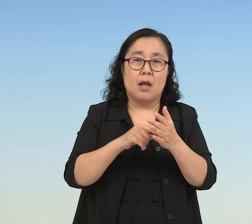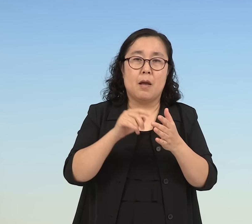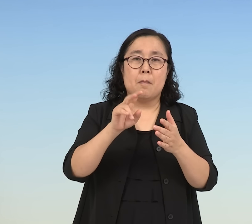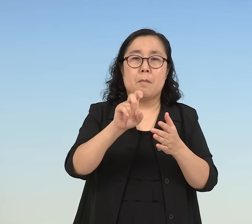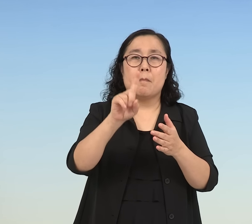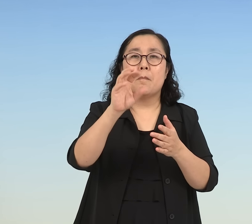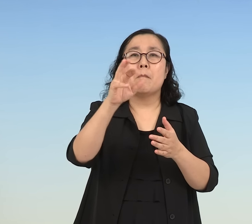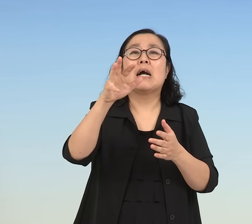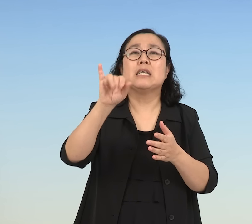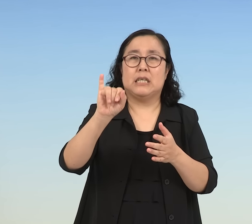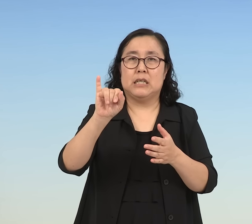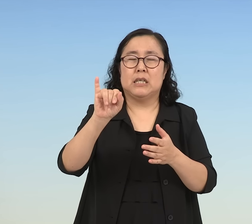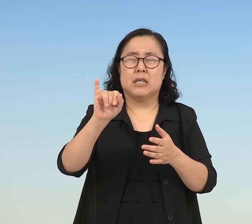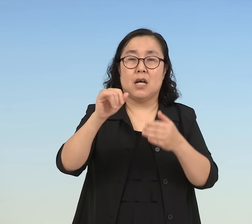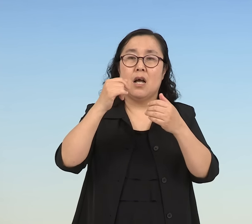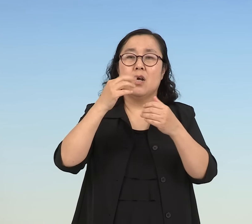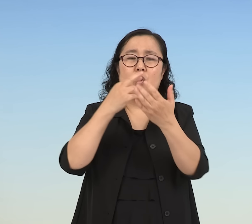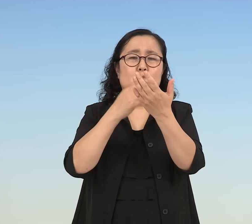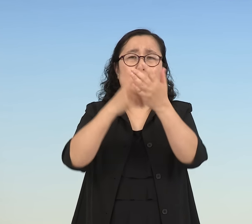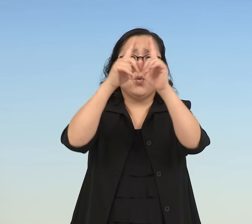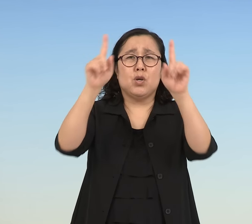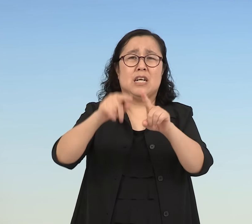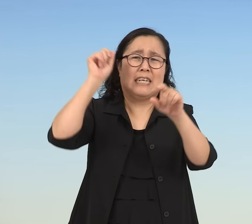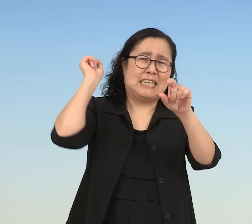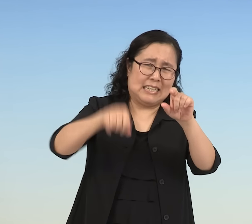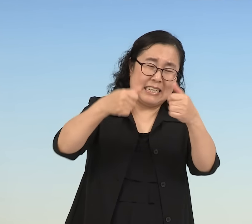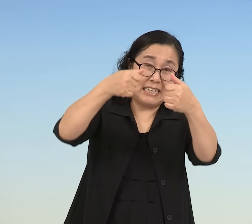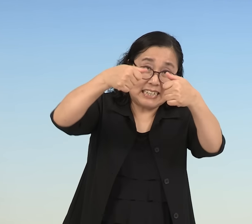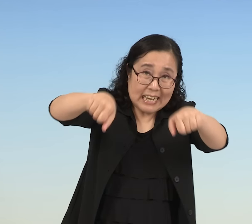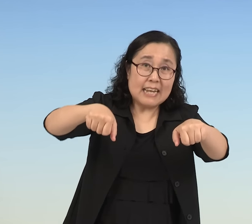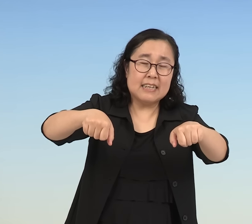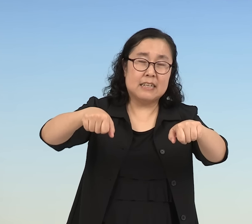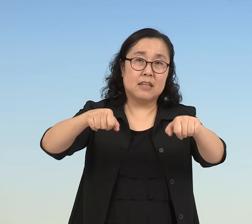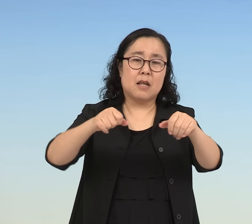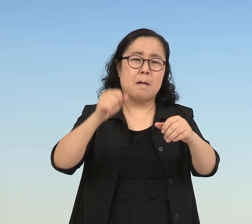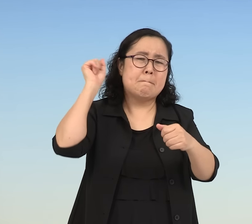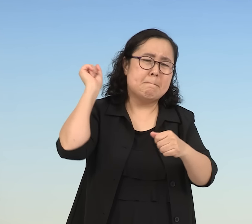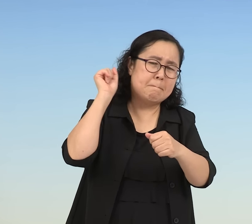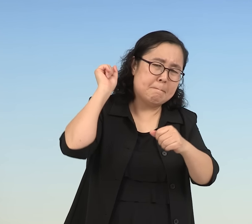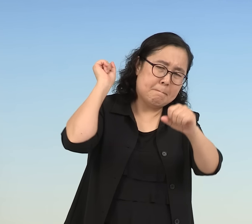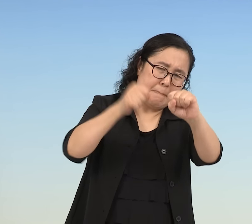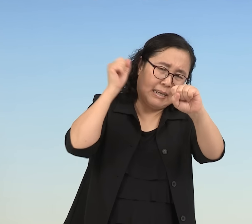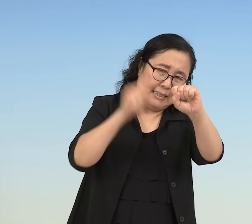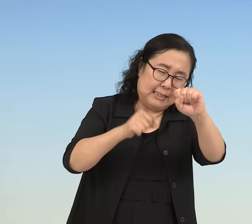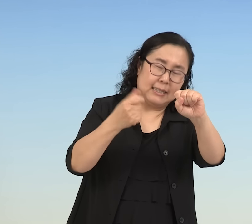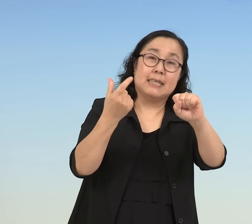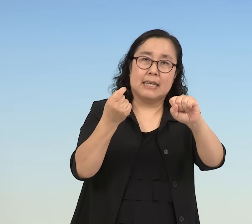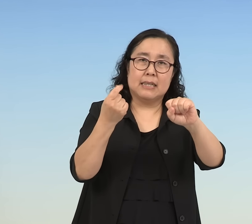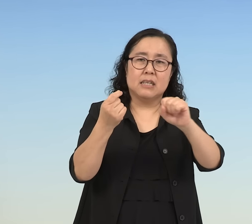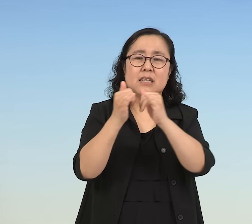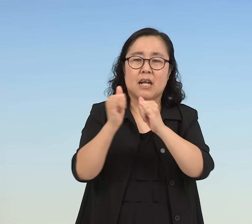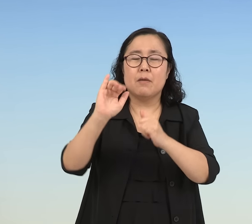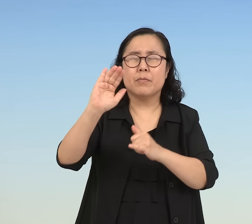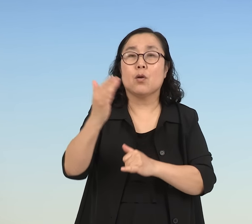나오더래요. 하나님 저에게 사명을 주셨다면 제가 그 차 안에 망치 같은 존재가 되고